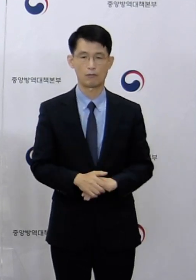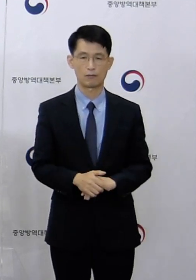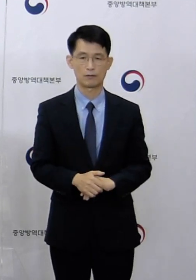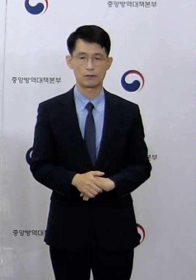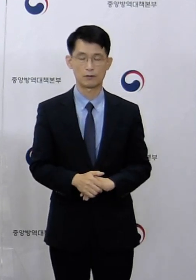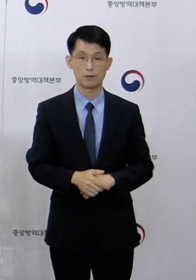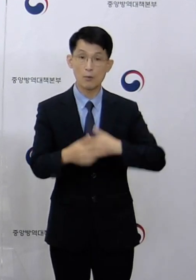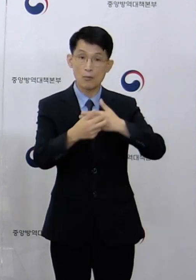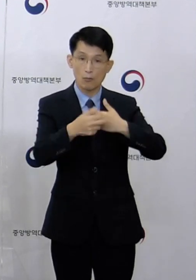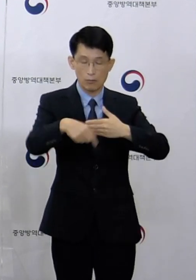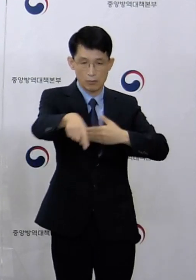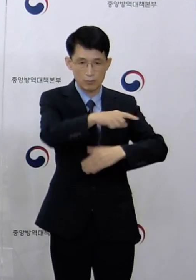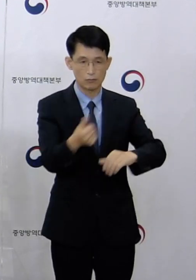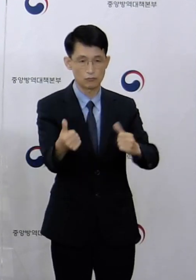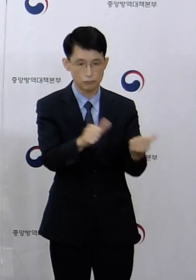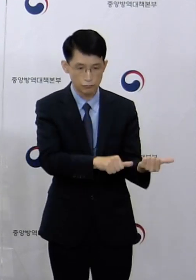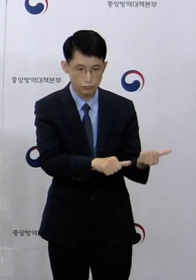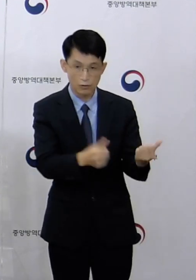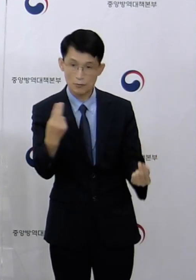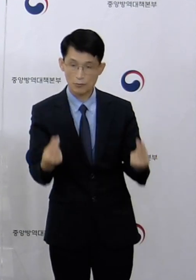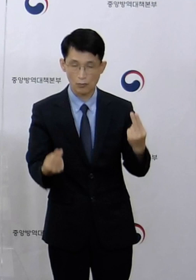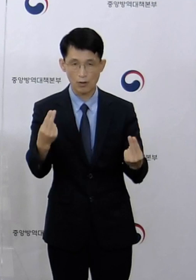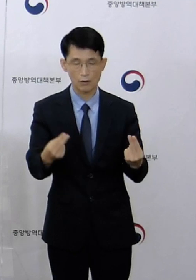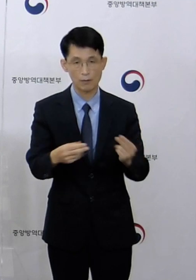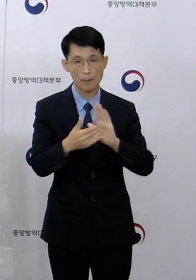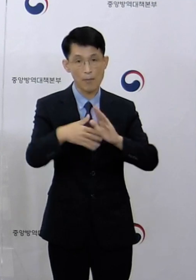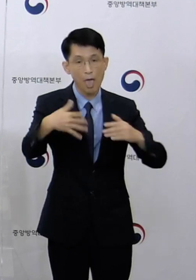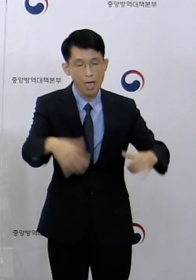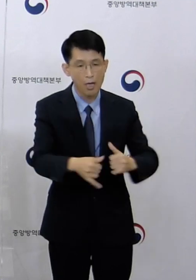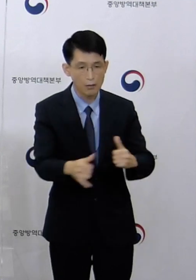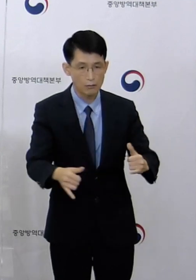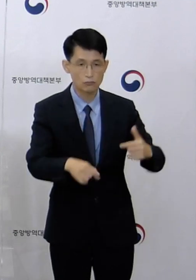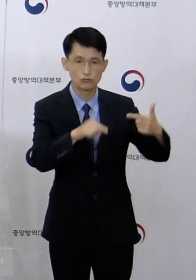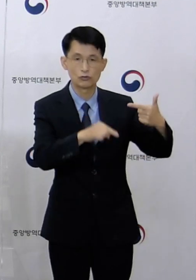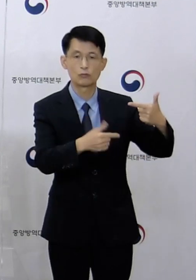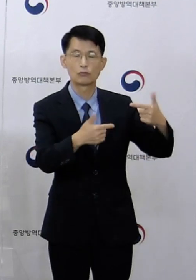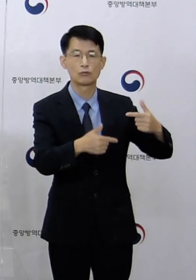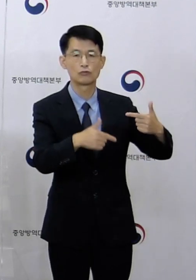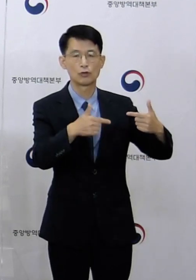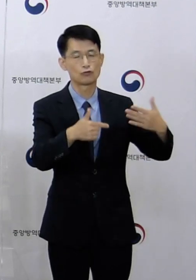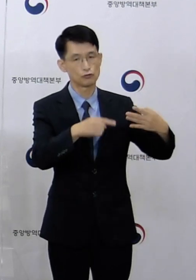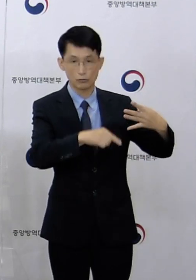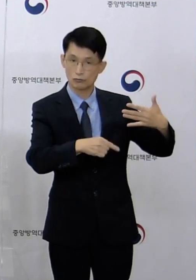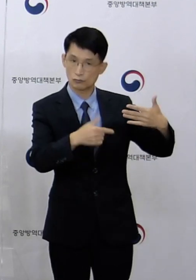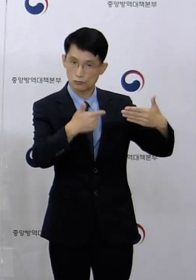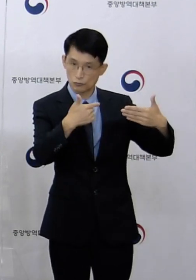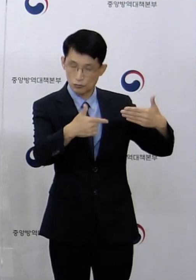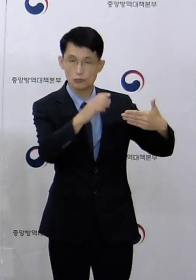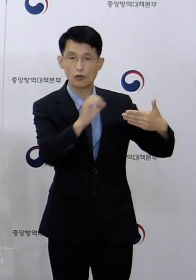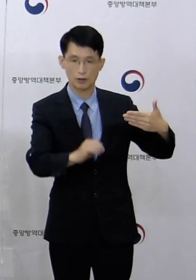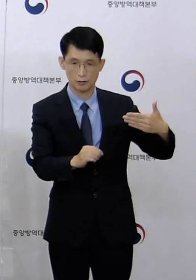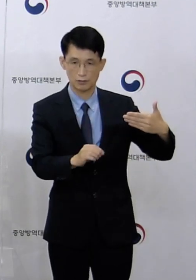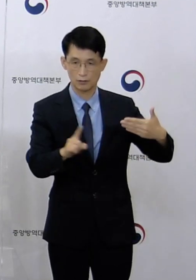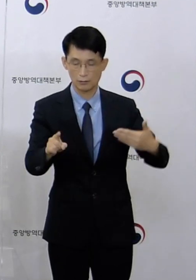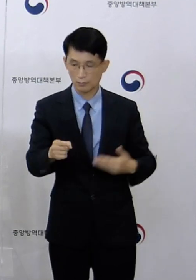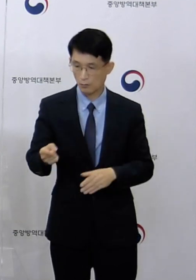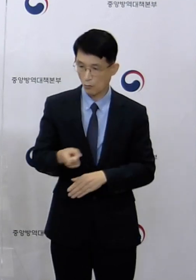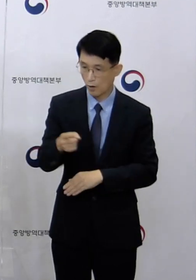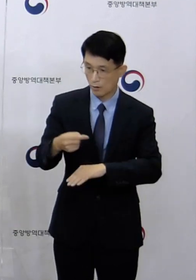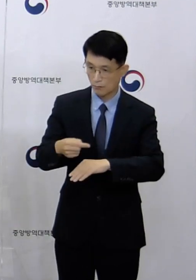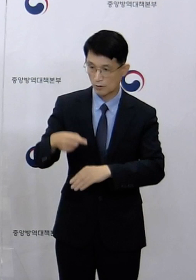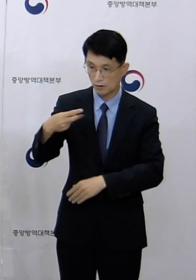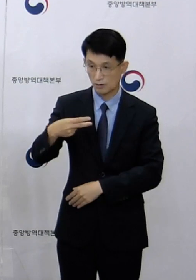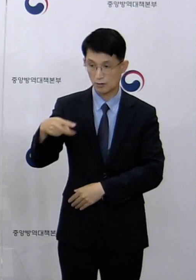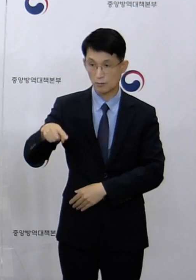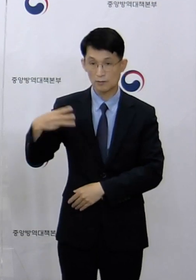먼저 병원 내 사망률 비교 시 면역 저하자는 9.6%, 비면역 저하자는 2.3%로 면역